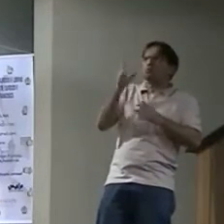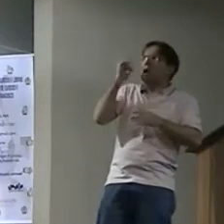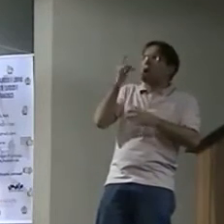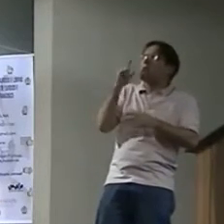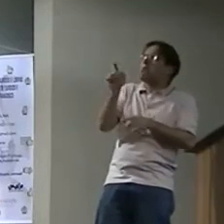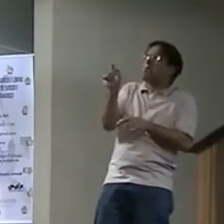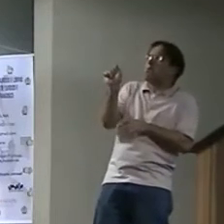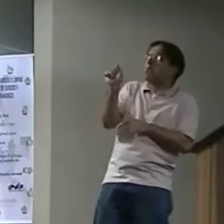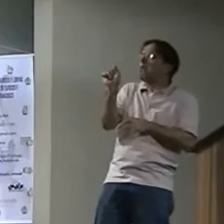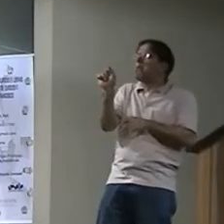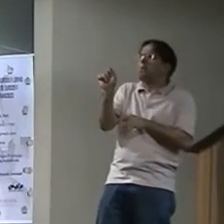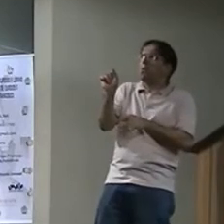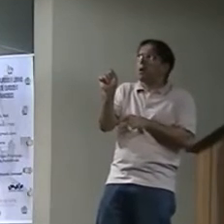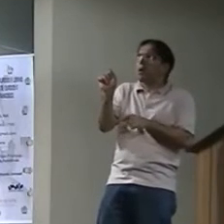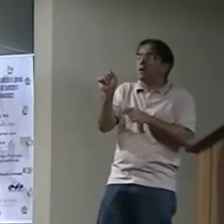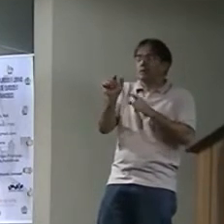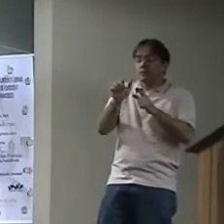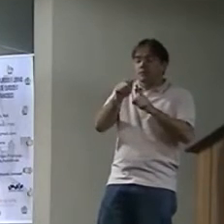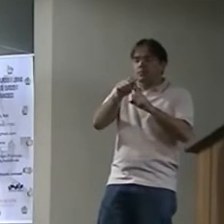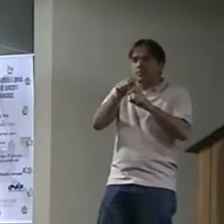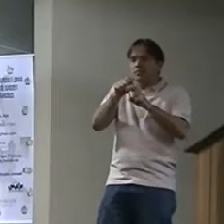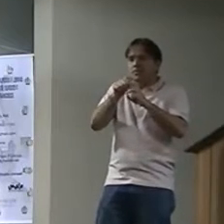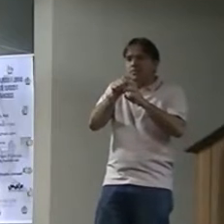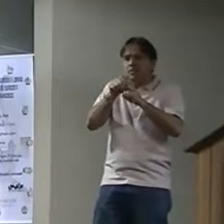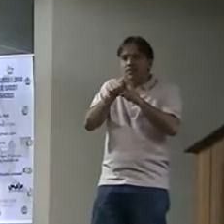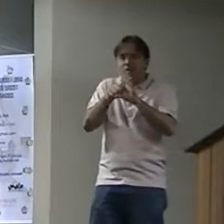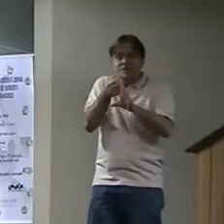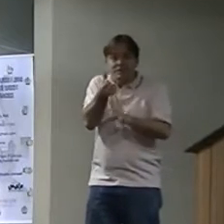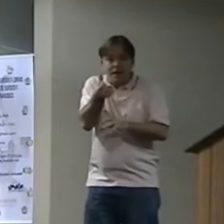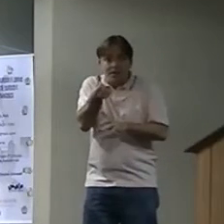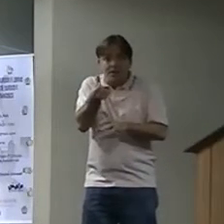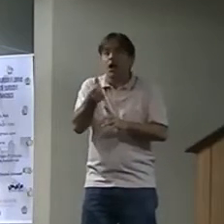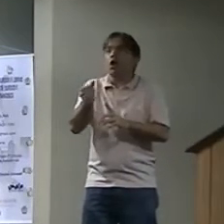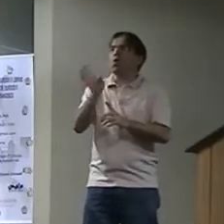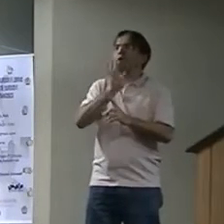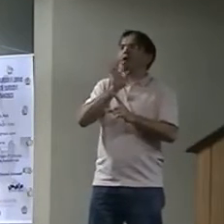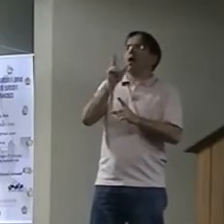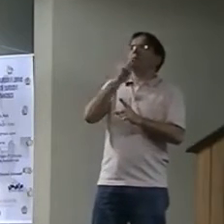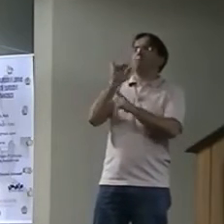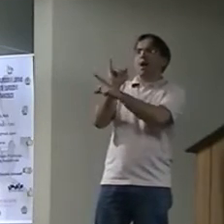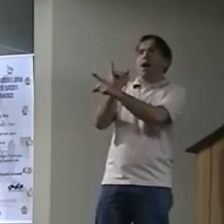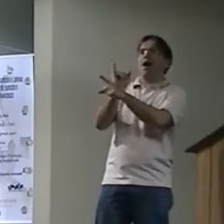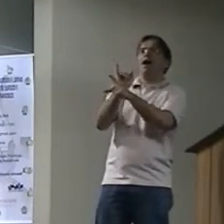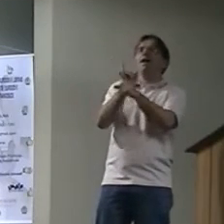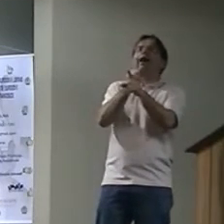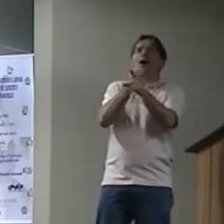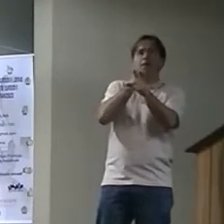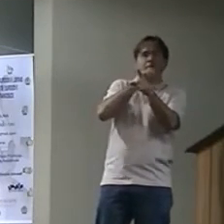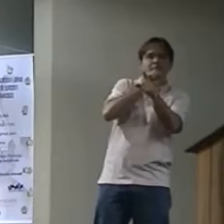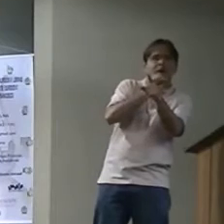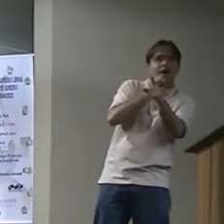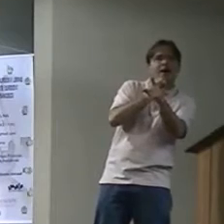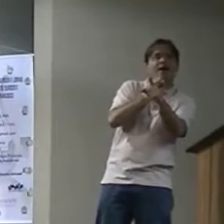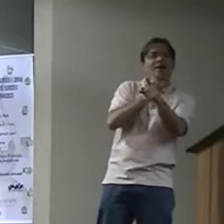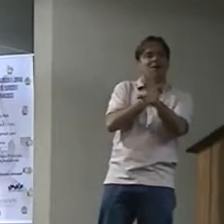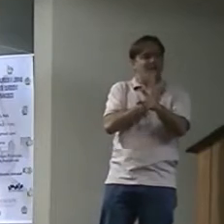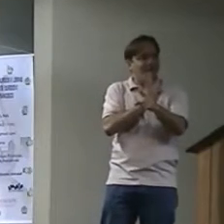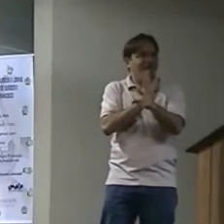com o rosto sério, está dizendo alguma coisa? Então, tem que haver uma linguagem comum, né,